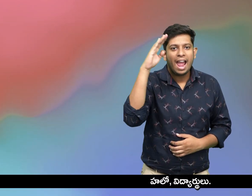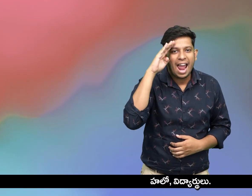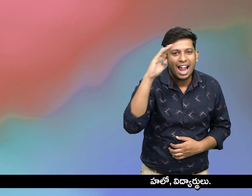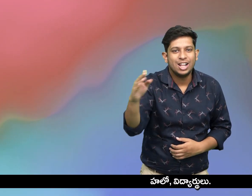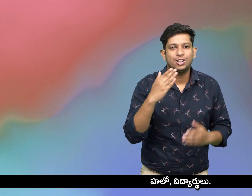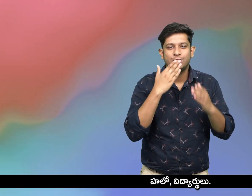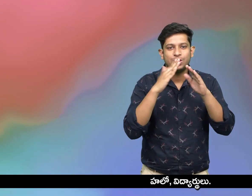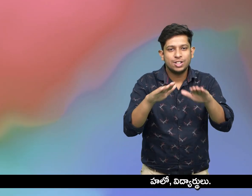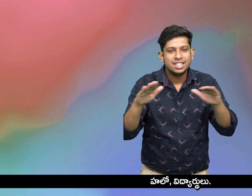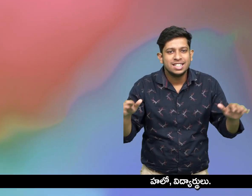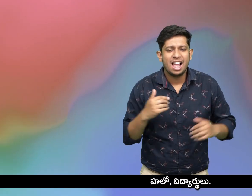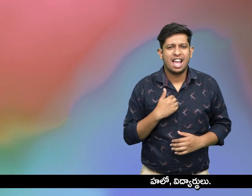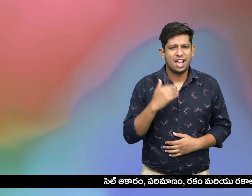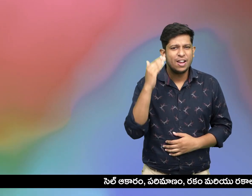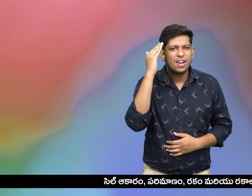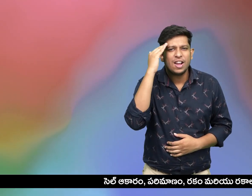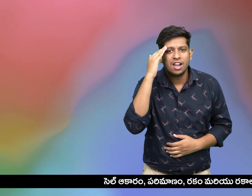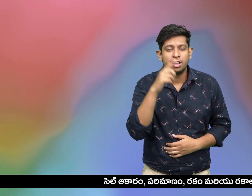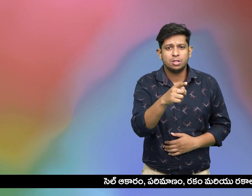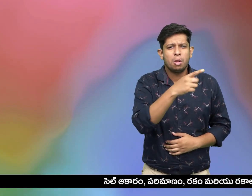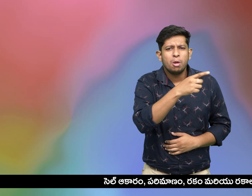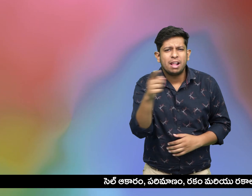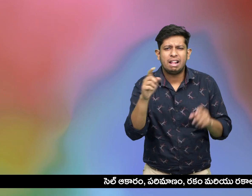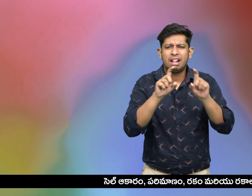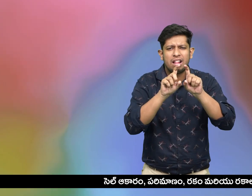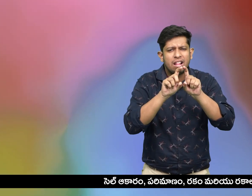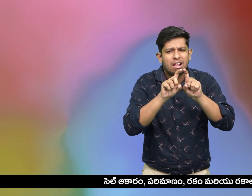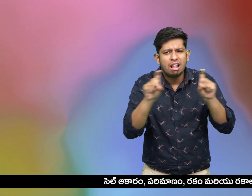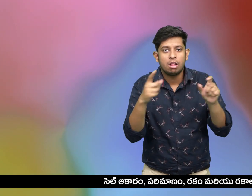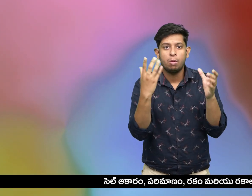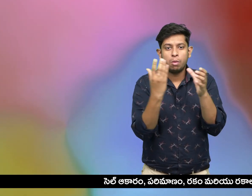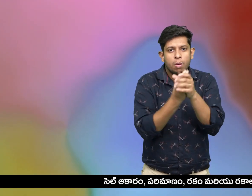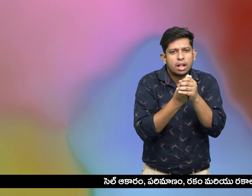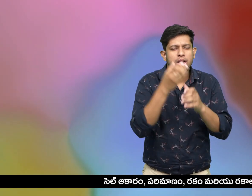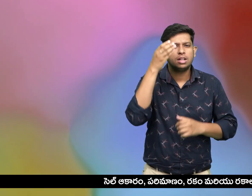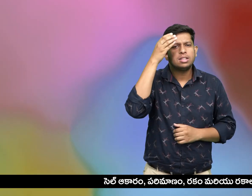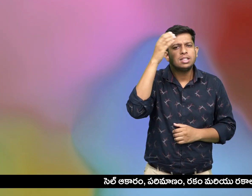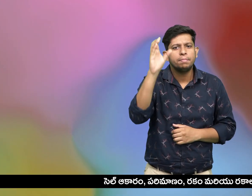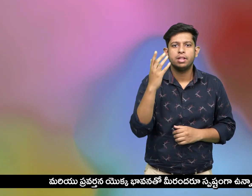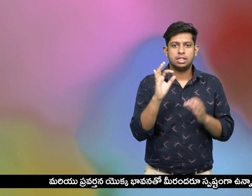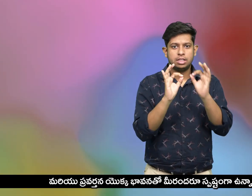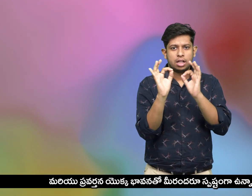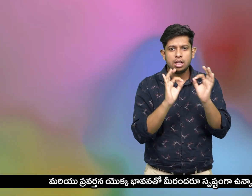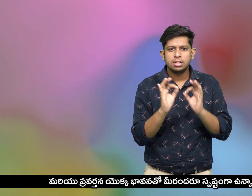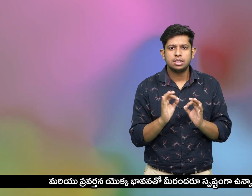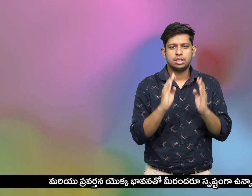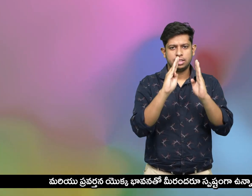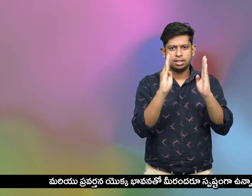హలో విద్యార్థులు! సెల్ ఆకారం, పరిమాణం, రకం మరియు రకాలు మరియు ప్రవర్తన యొక్క